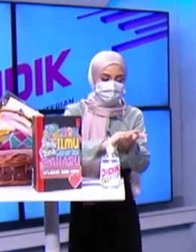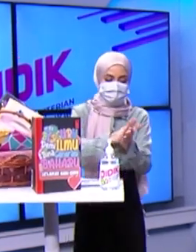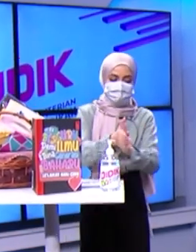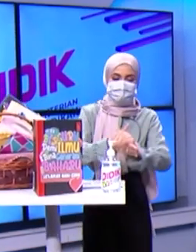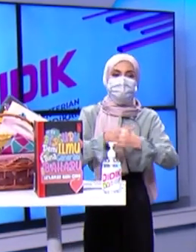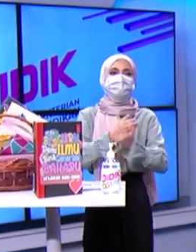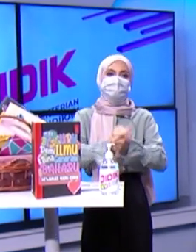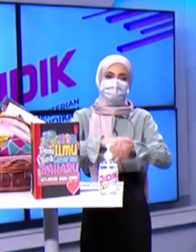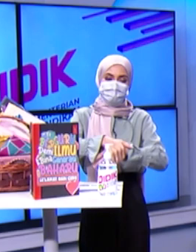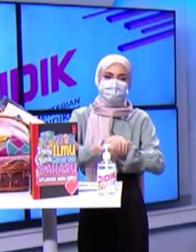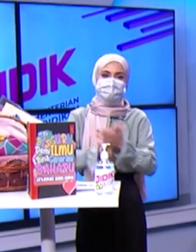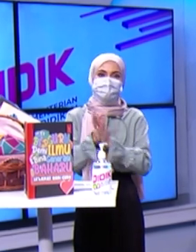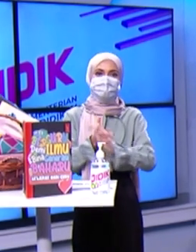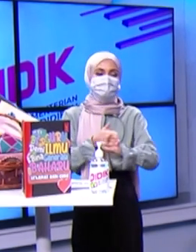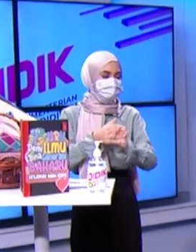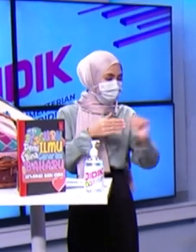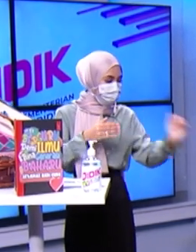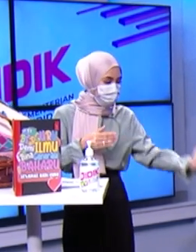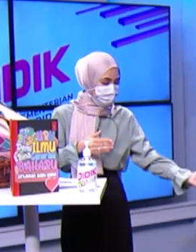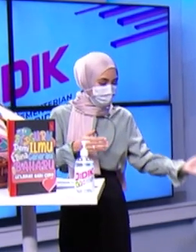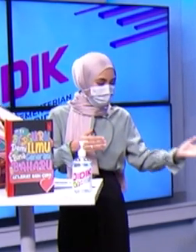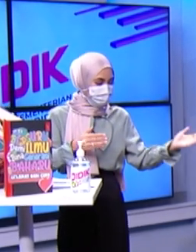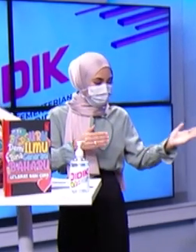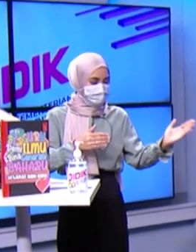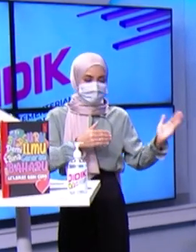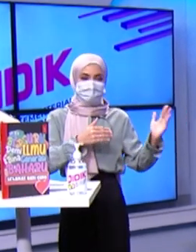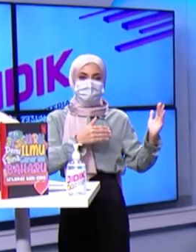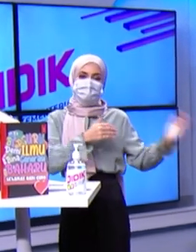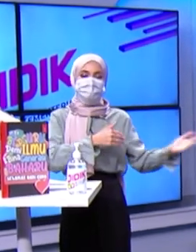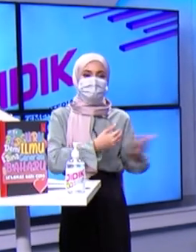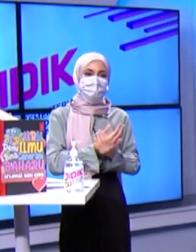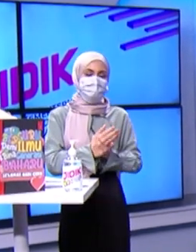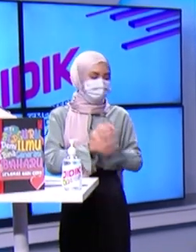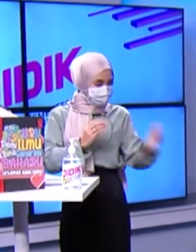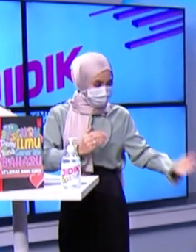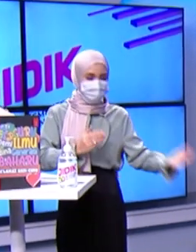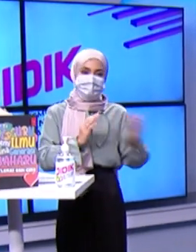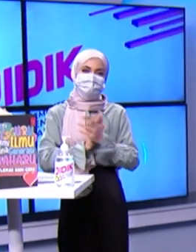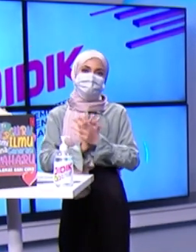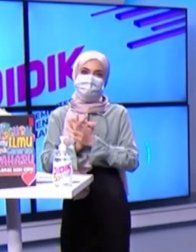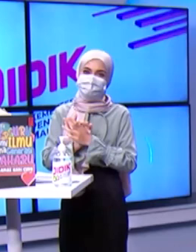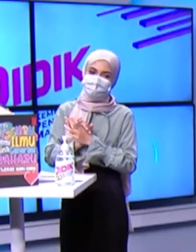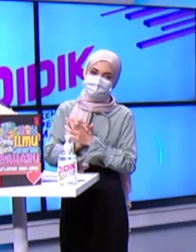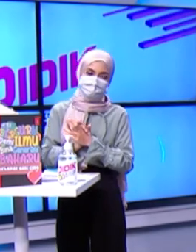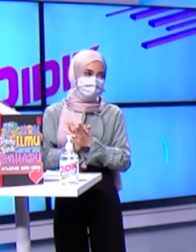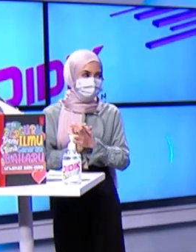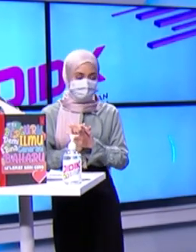tapi saya tak buka pintumu kelahiran kita telah punah angkat apa Menjaga pijakan Firza ini lebih satu mite